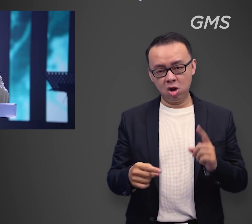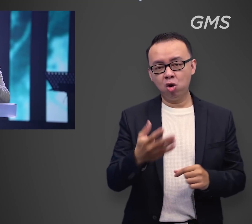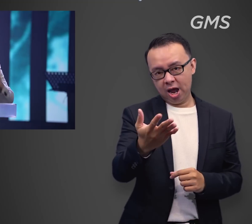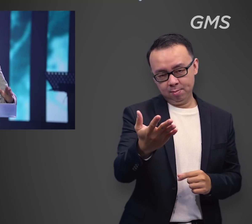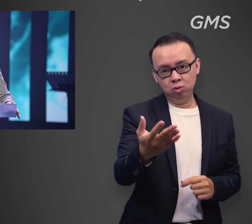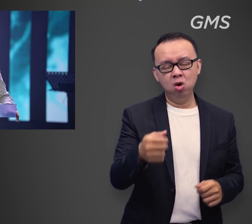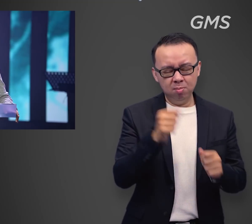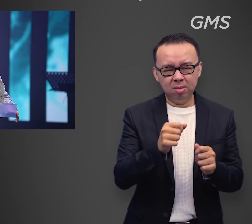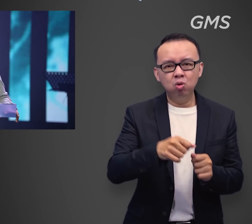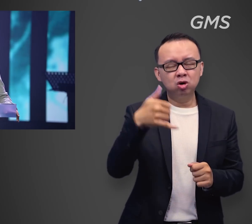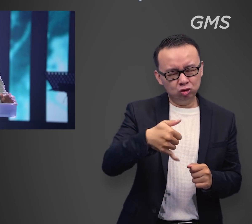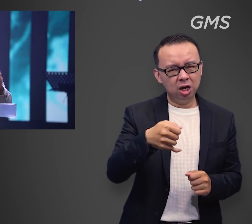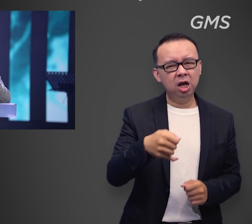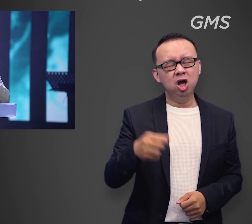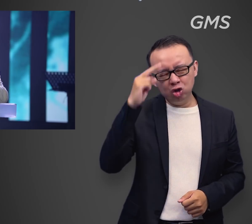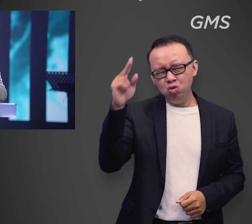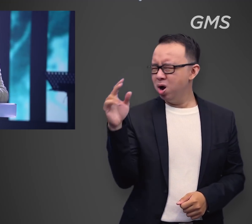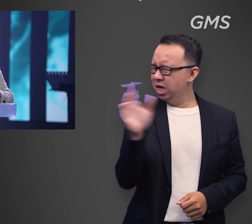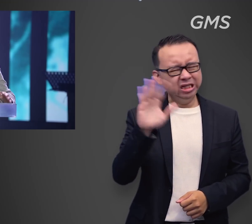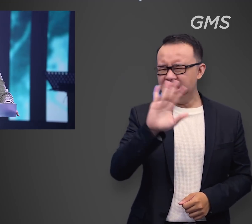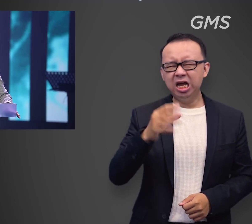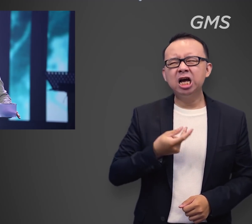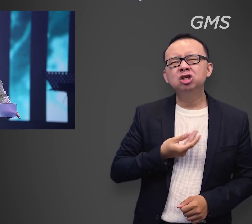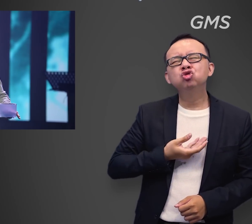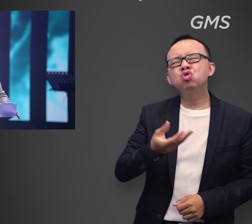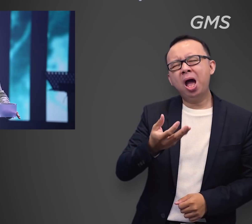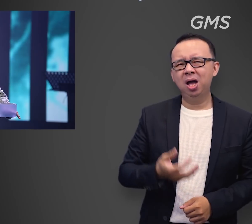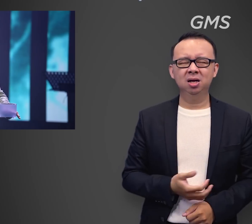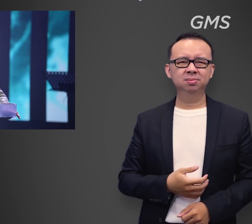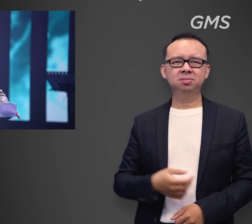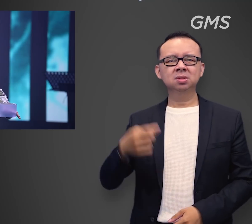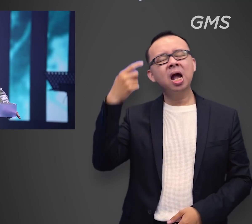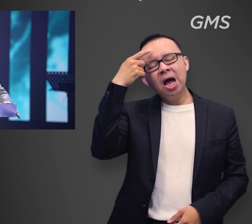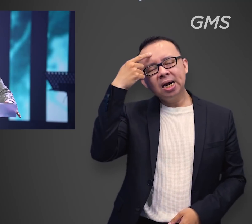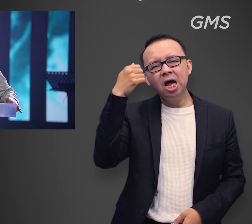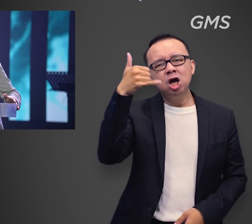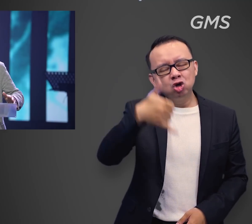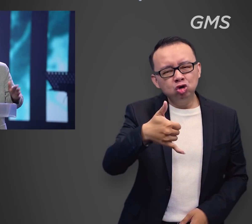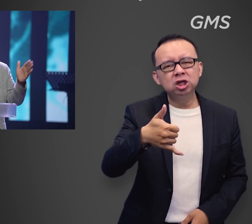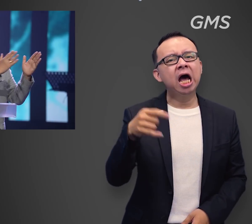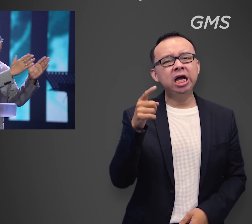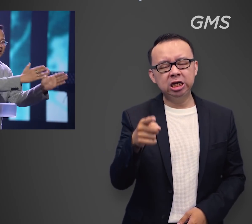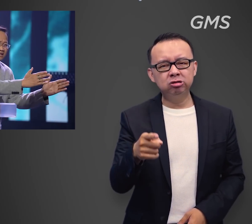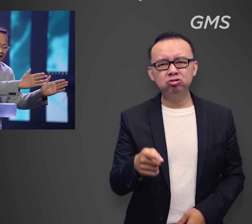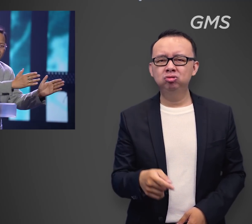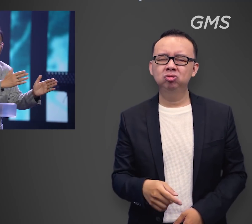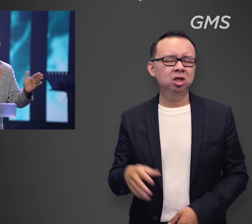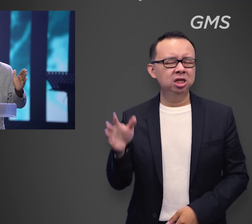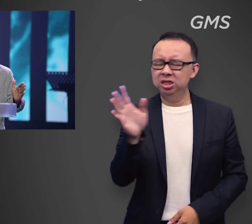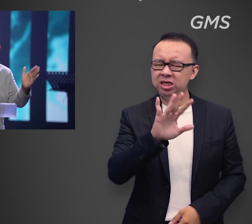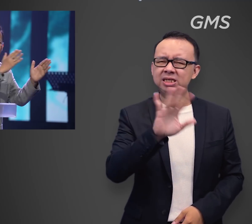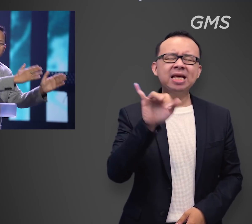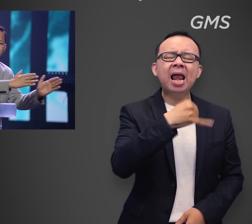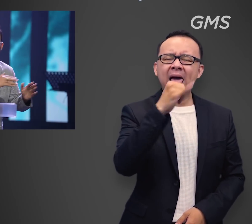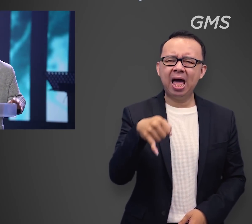itu Tuhan gak suka. Tuhan tidak akan pernah setuju. Karena dosa itu adalah tidak tepat dengan sasaran.